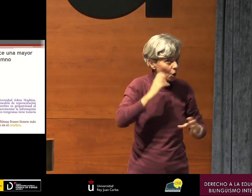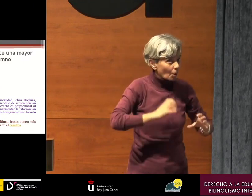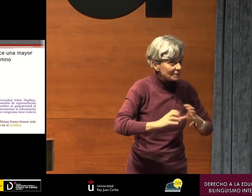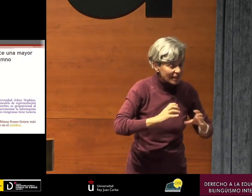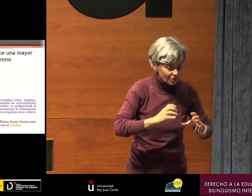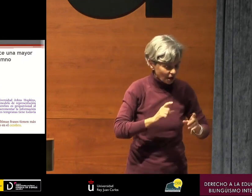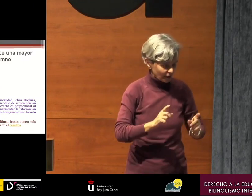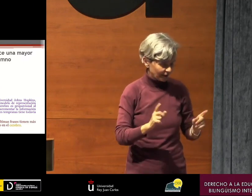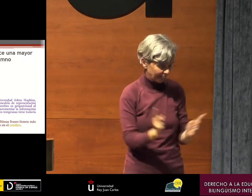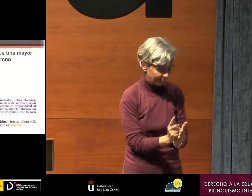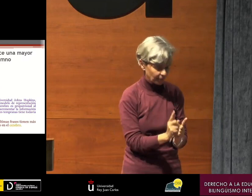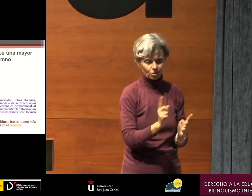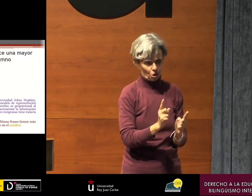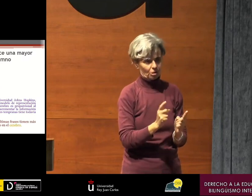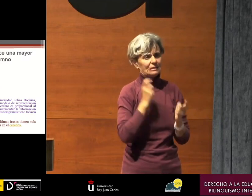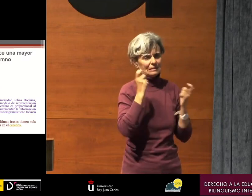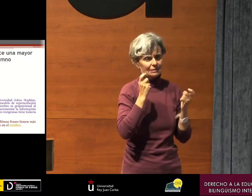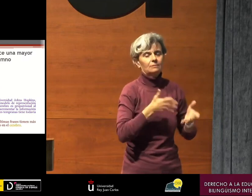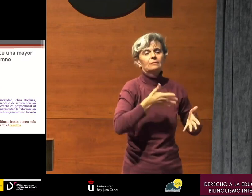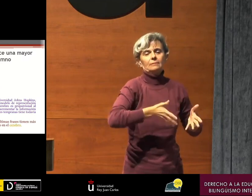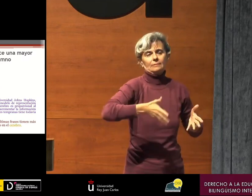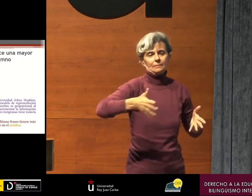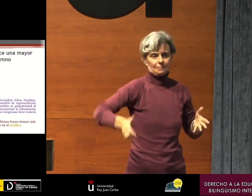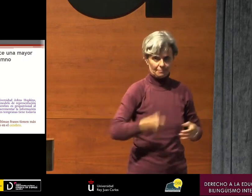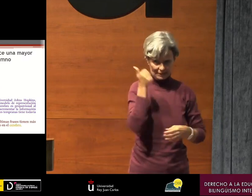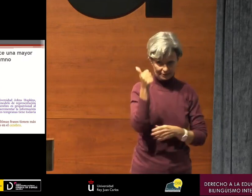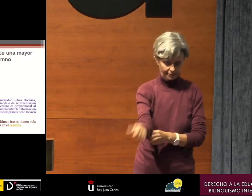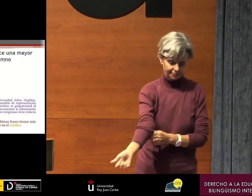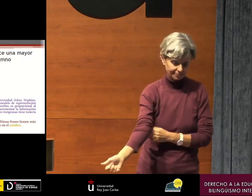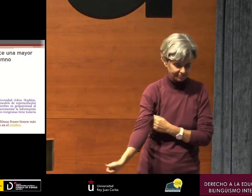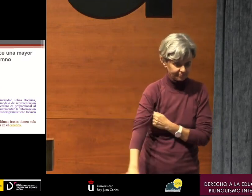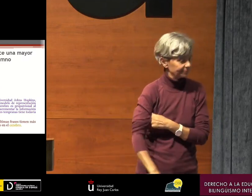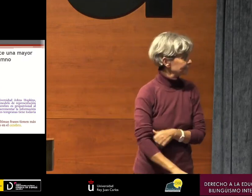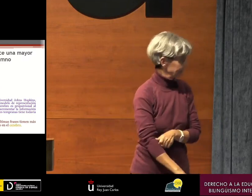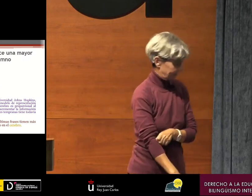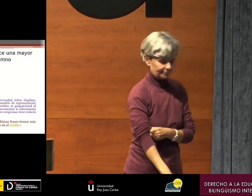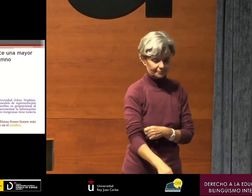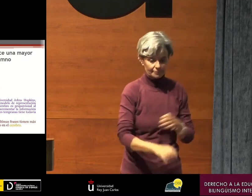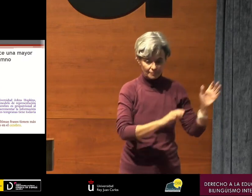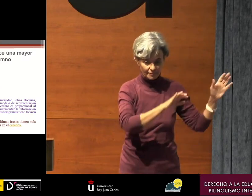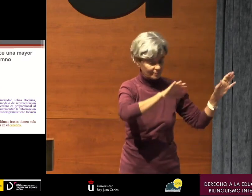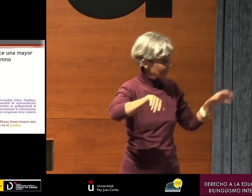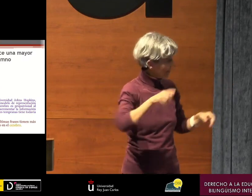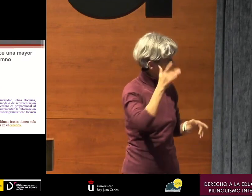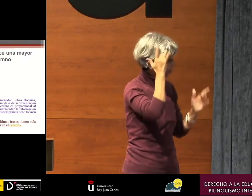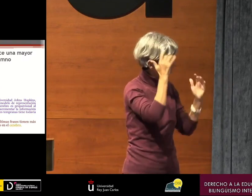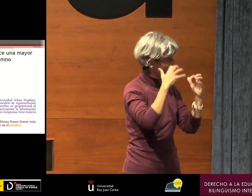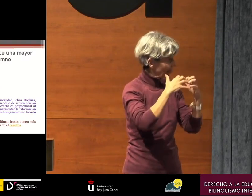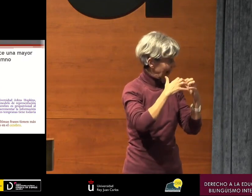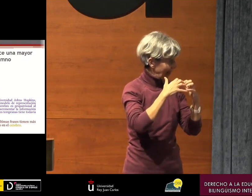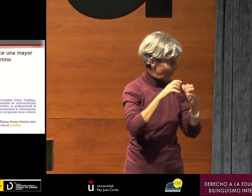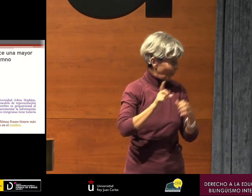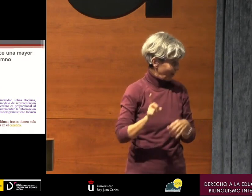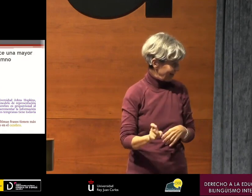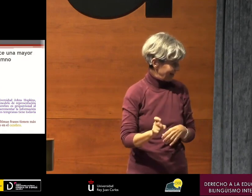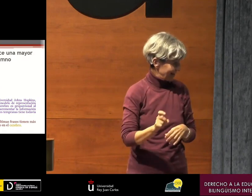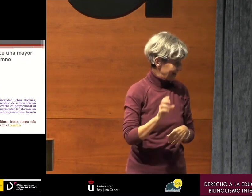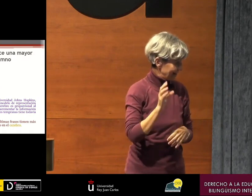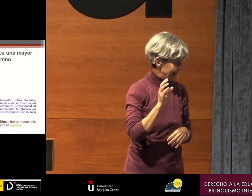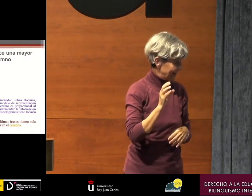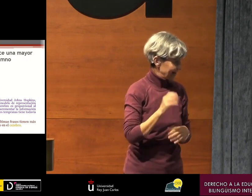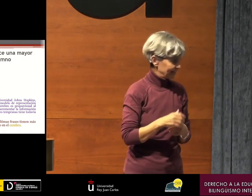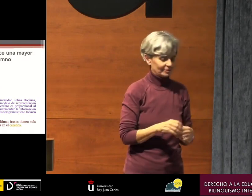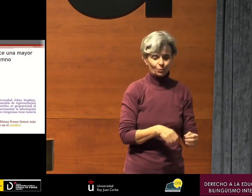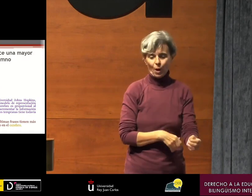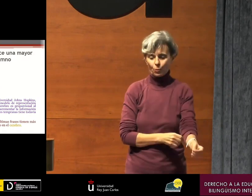Cuanto más información trasladas, una mayor activación neuronal, una mayor expansión cognitiva se produce